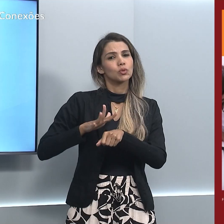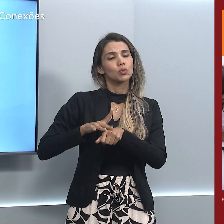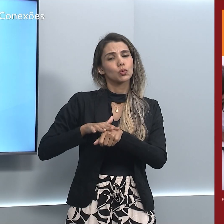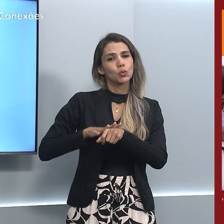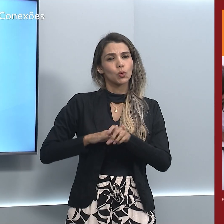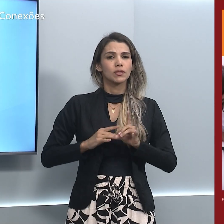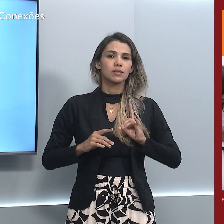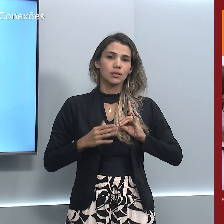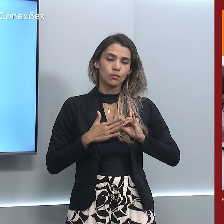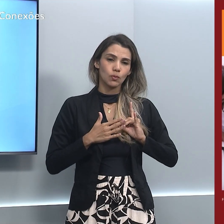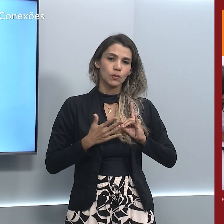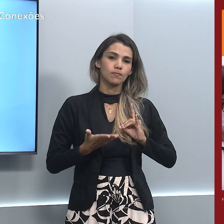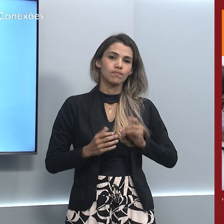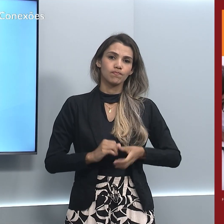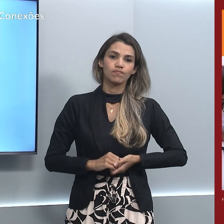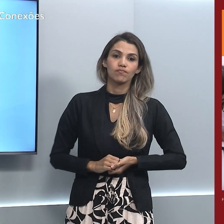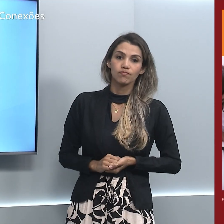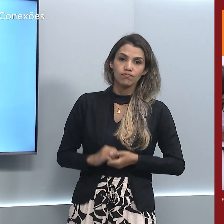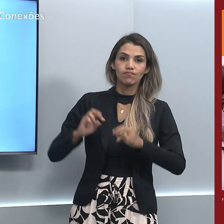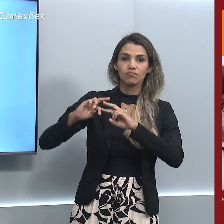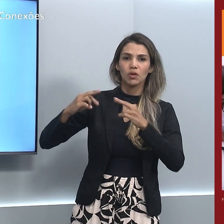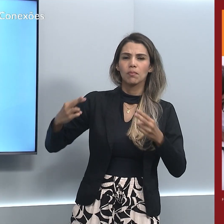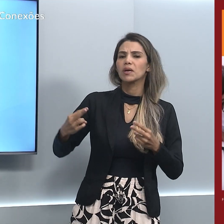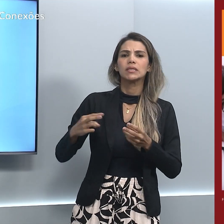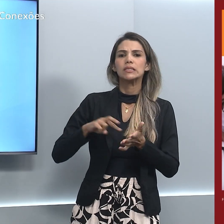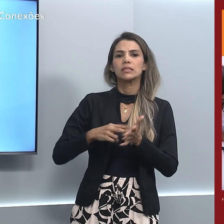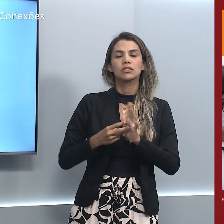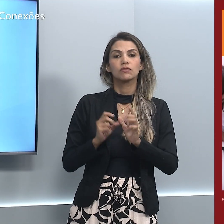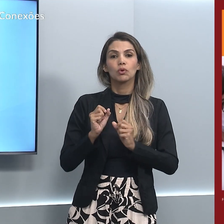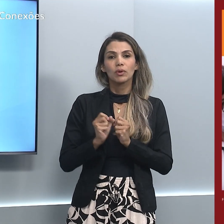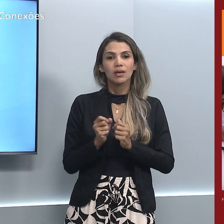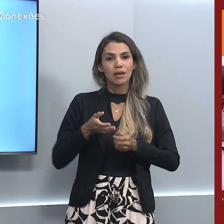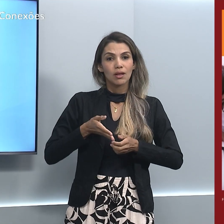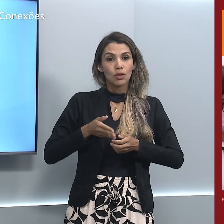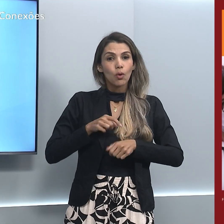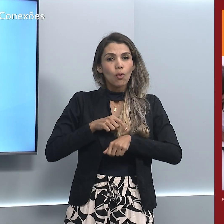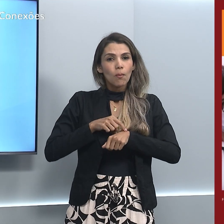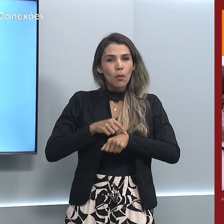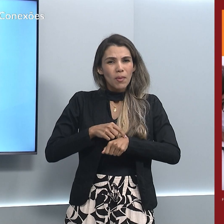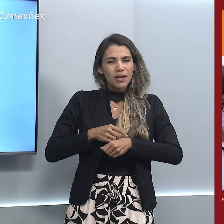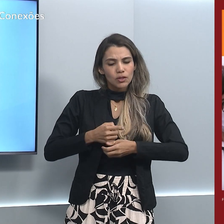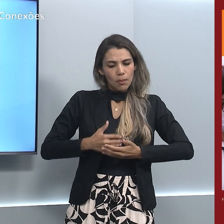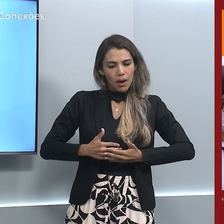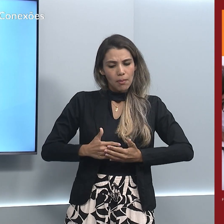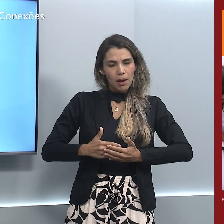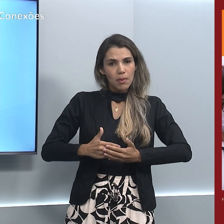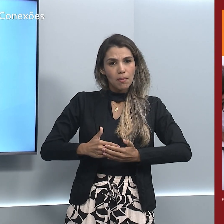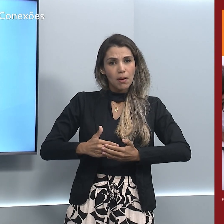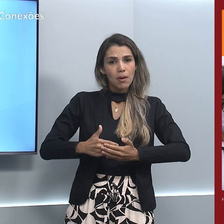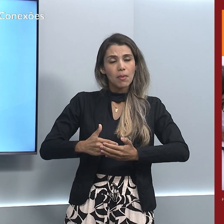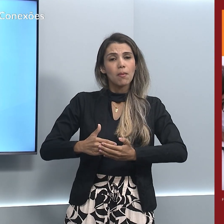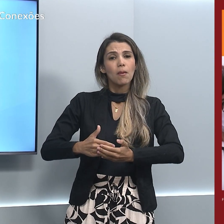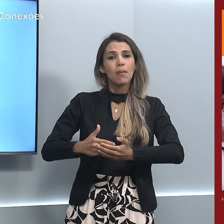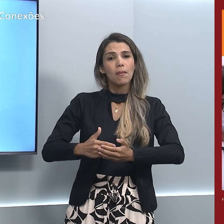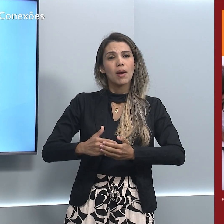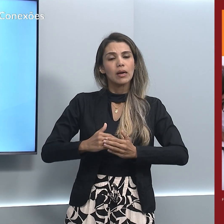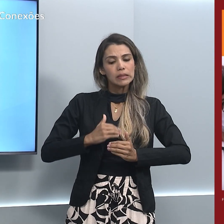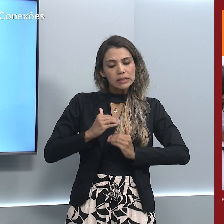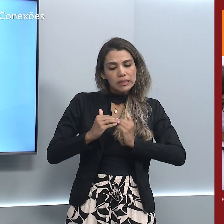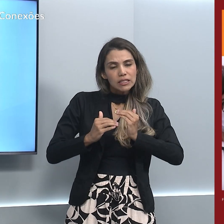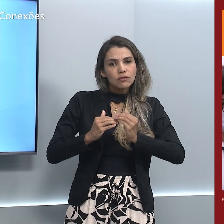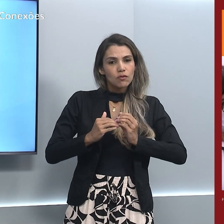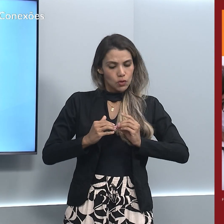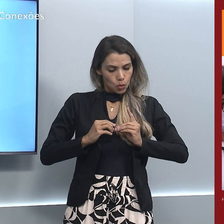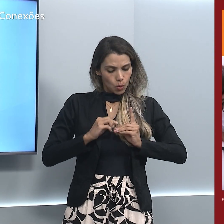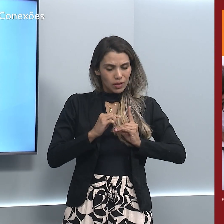cardiopatia congênita, ou seja, uma malformação no coração, ocorrida durante o desenvolvimento